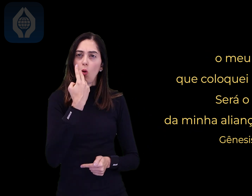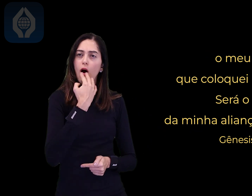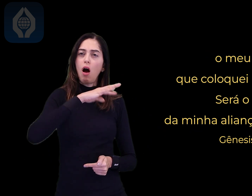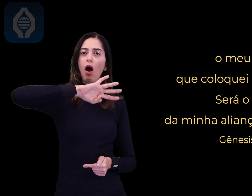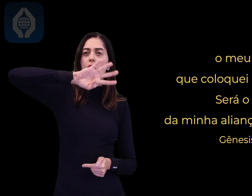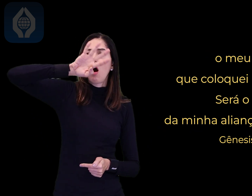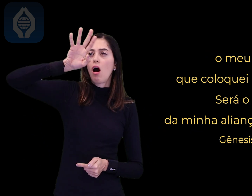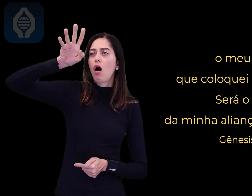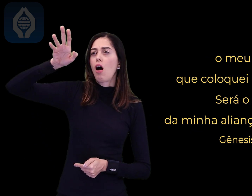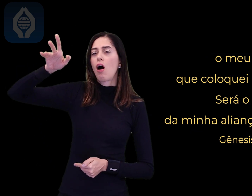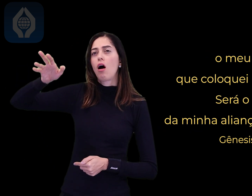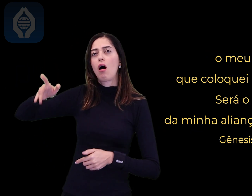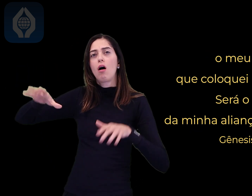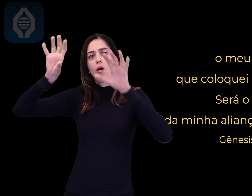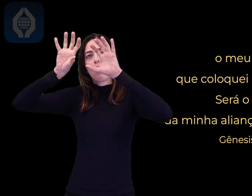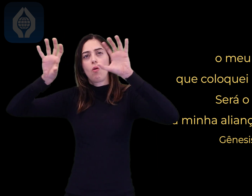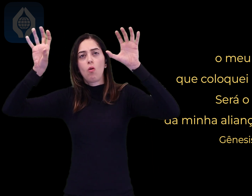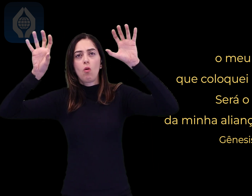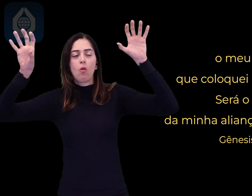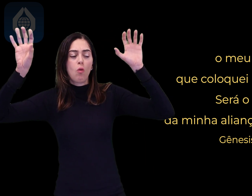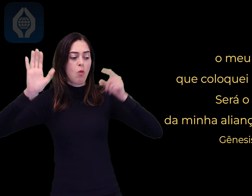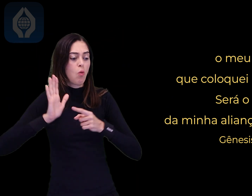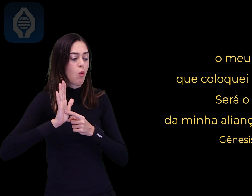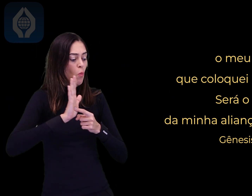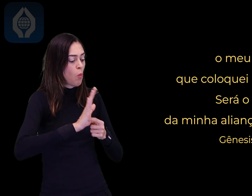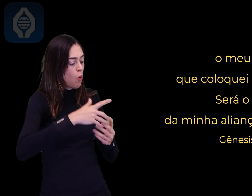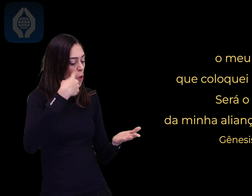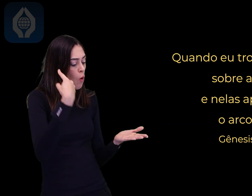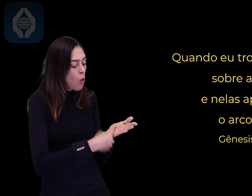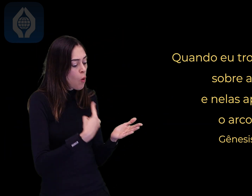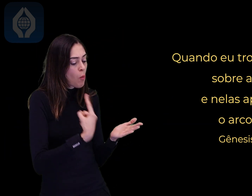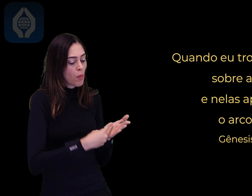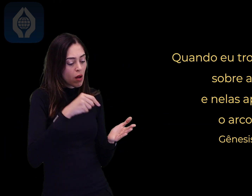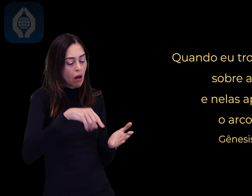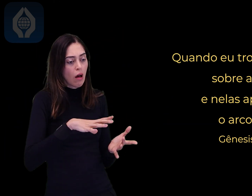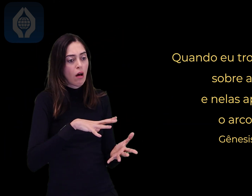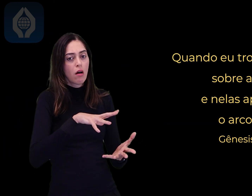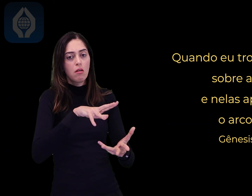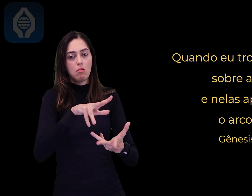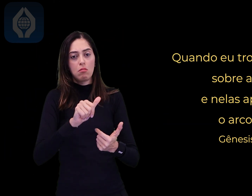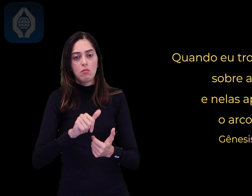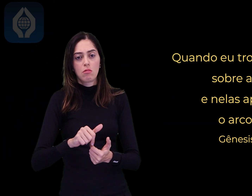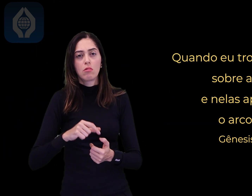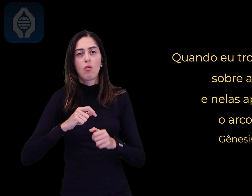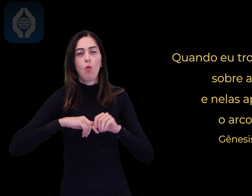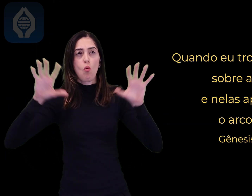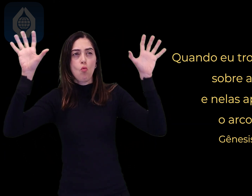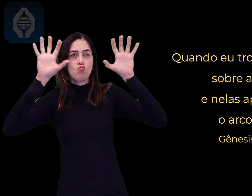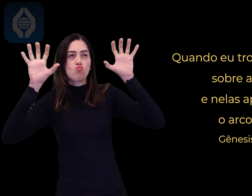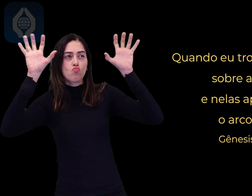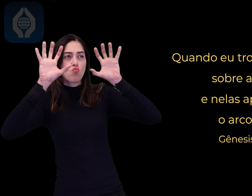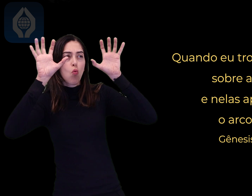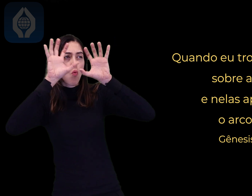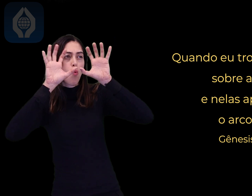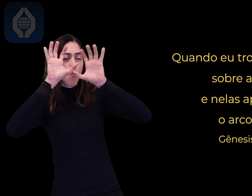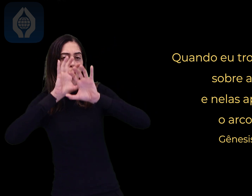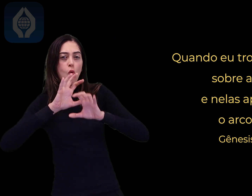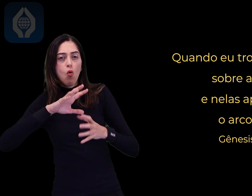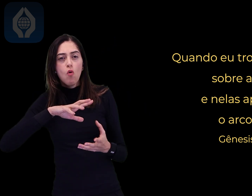nas nuvens será o sinal da minha aliança com a terra. Quando eu trouxer nuvens sobre a terra e nelas aparecer o